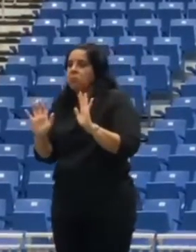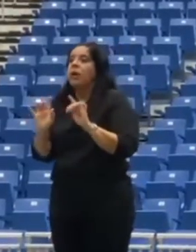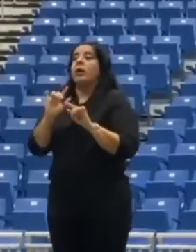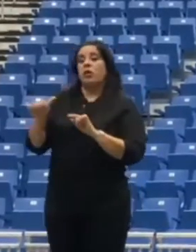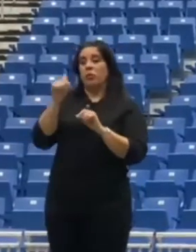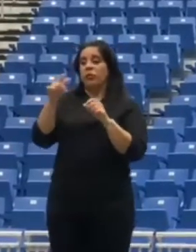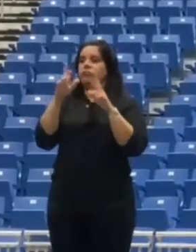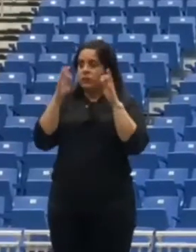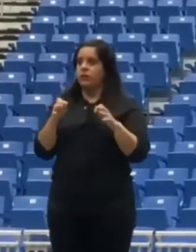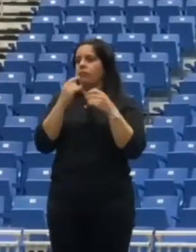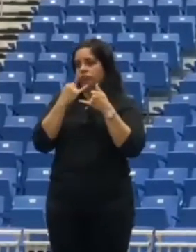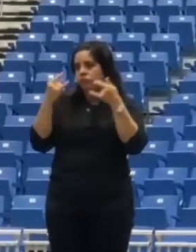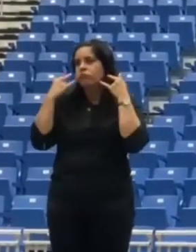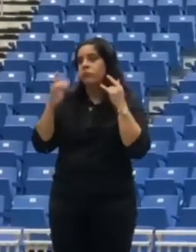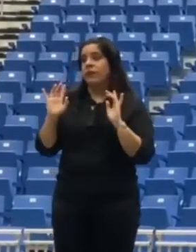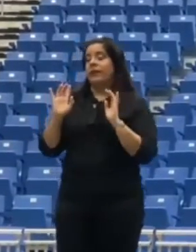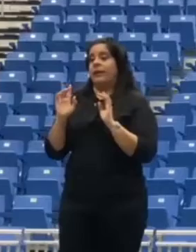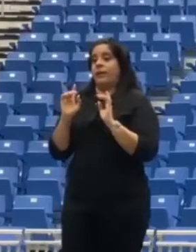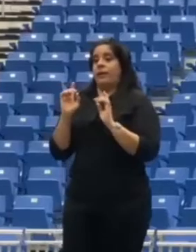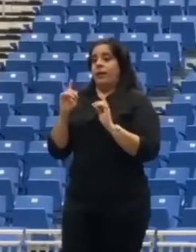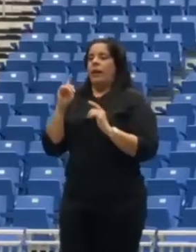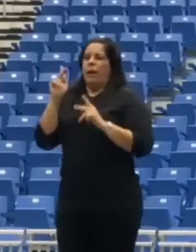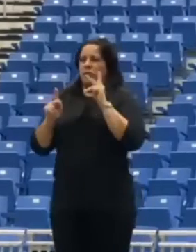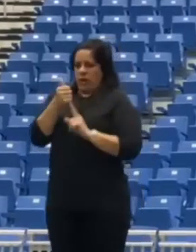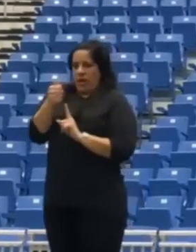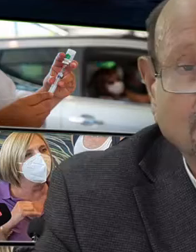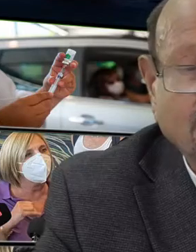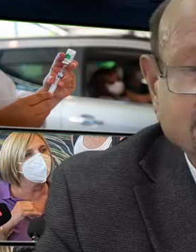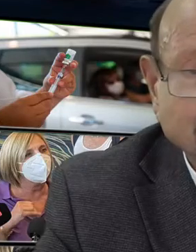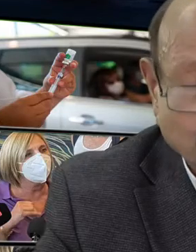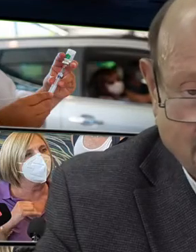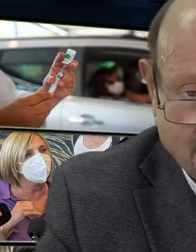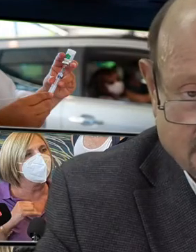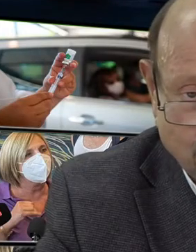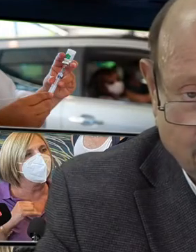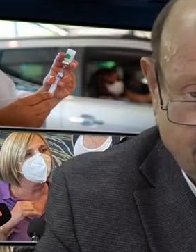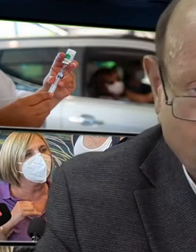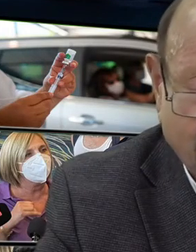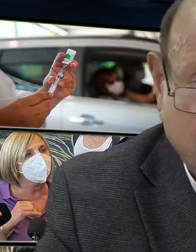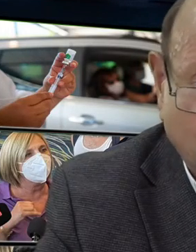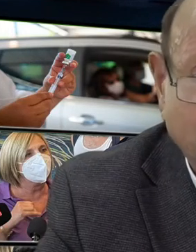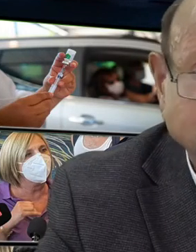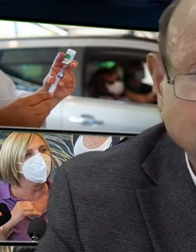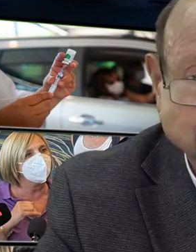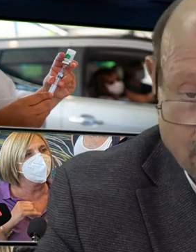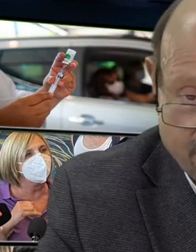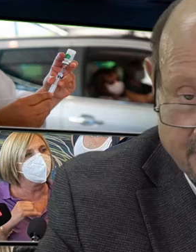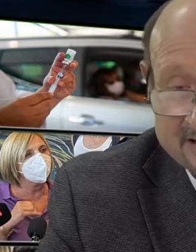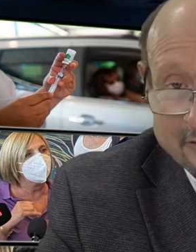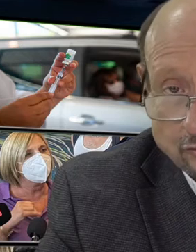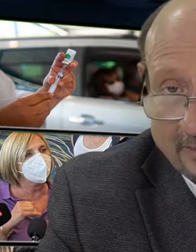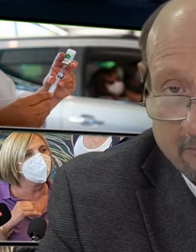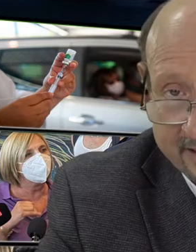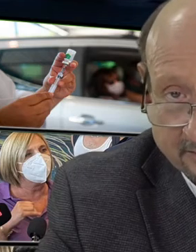utilizándola la Organización Mundial de la Salud dijo que las vacunas son